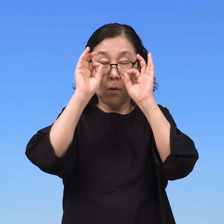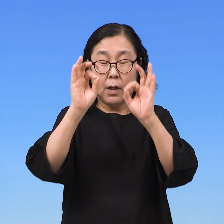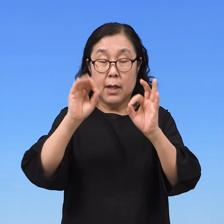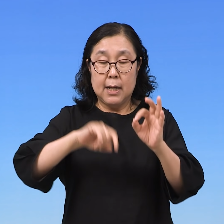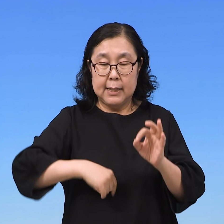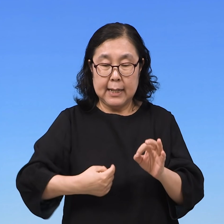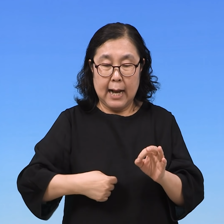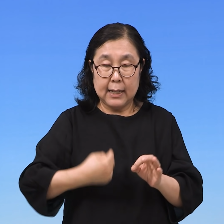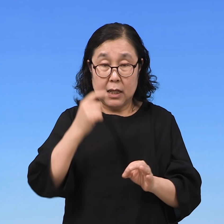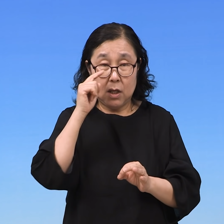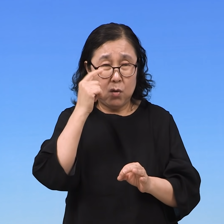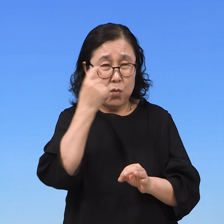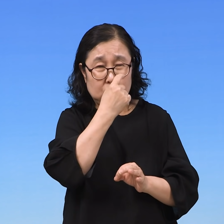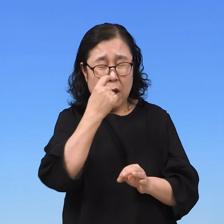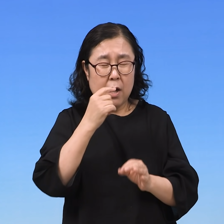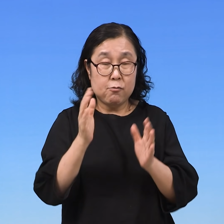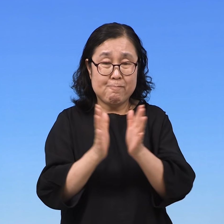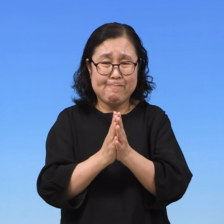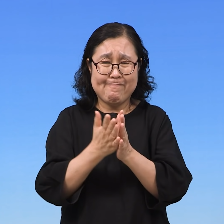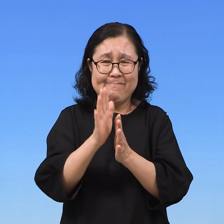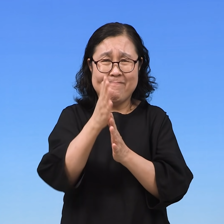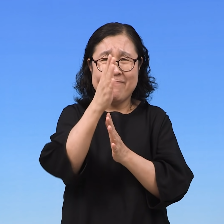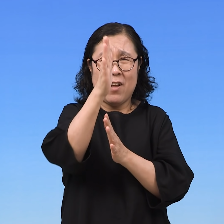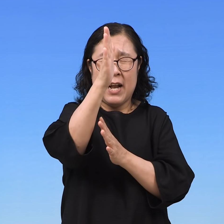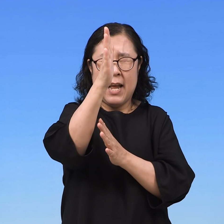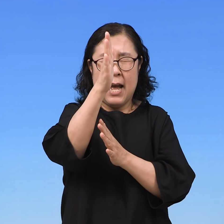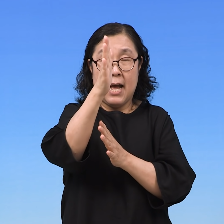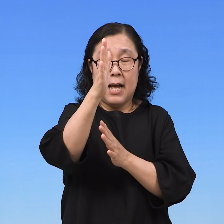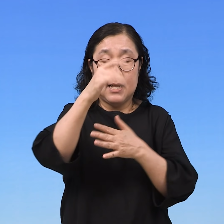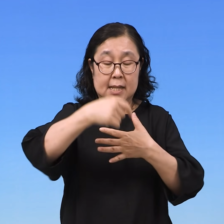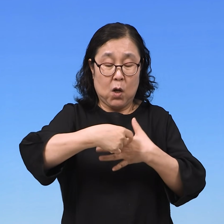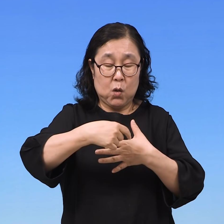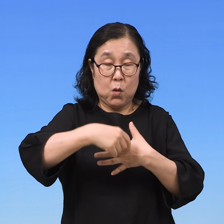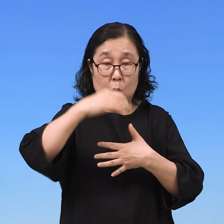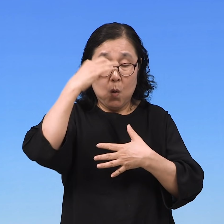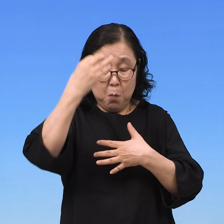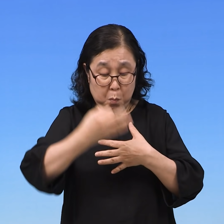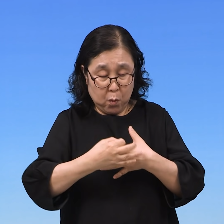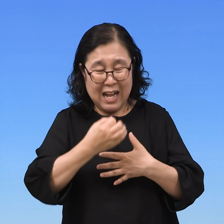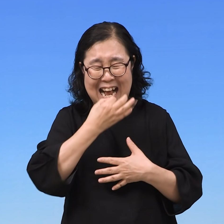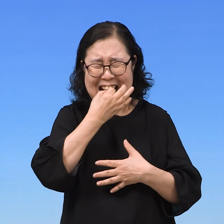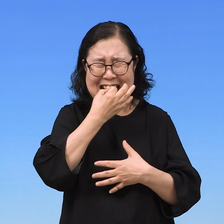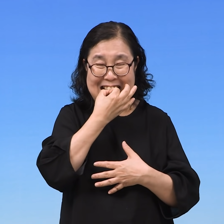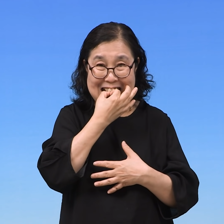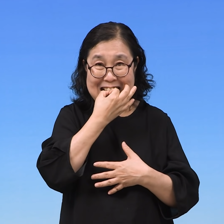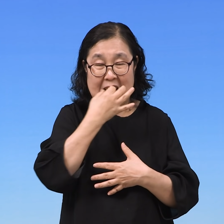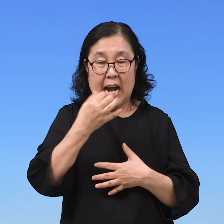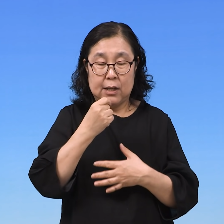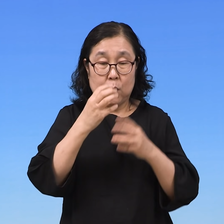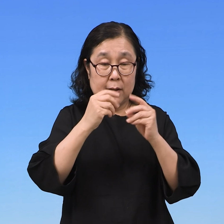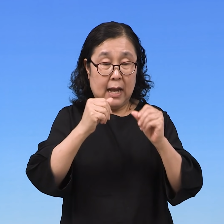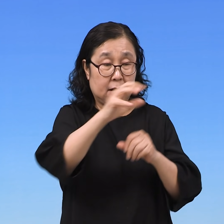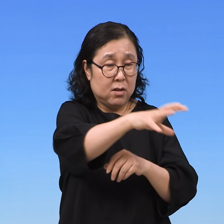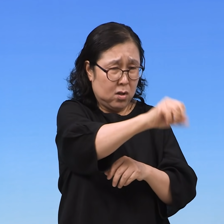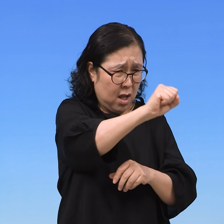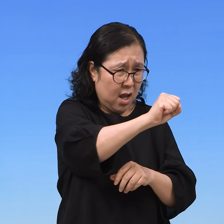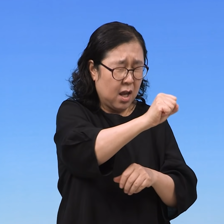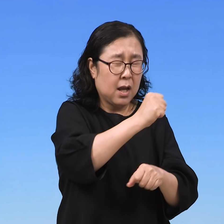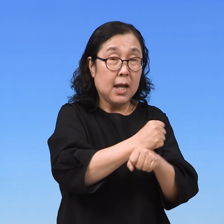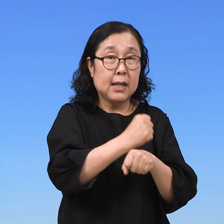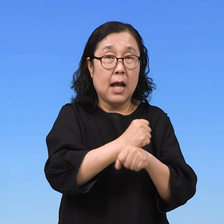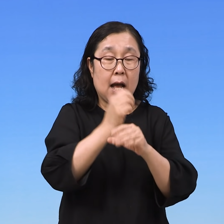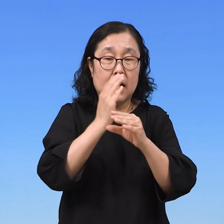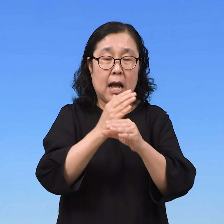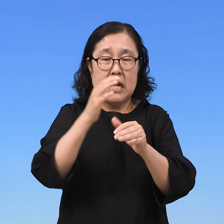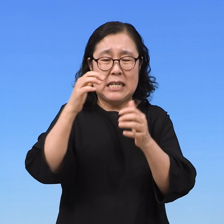않았습니까? 그저 자기 눈에 화려해 보이는 외적인 이런 탐심, 탐욕, 이런 눈으로 그렇게 그 땅을